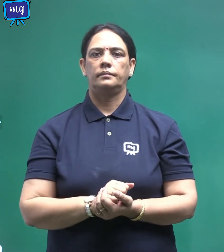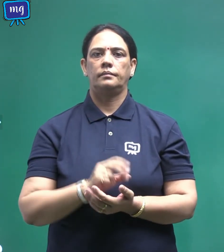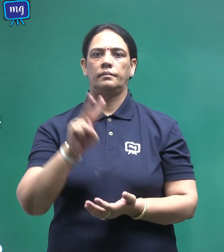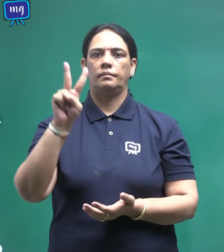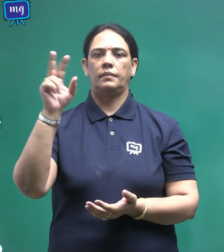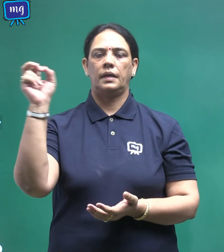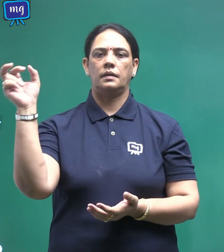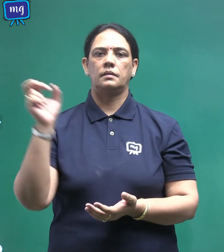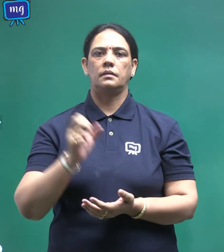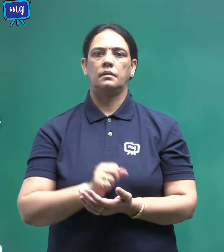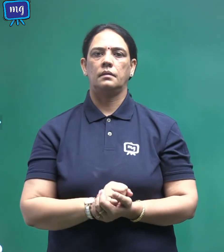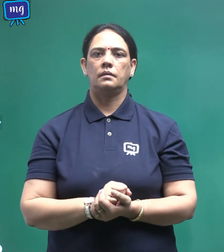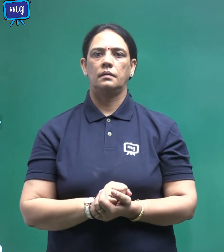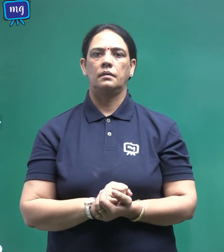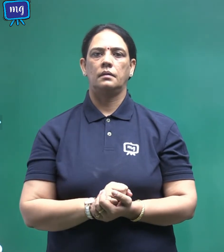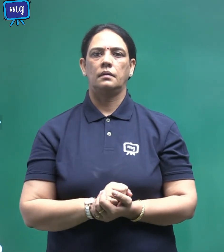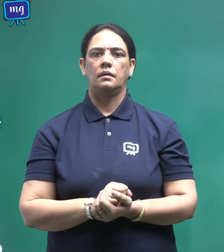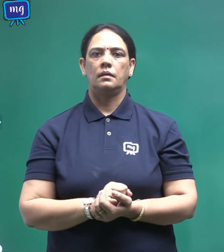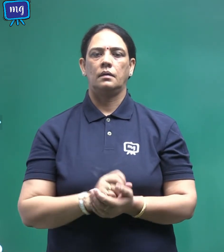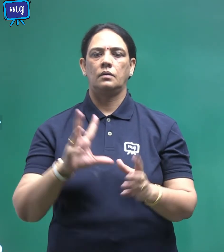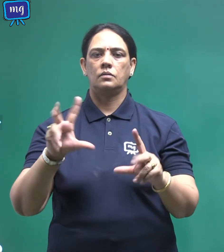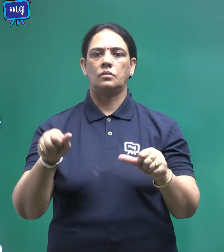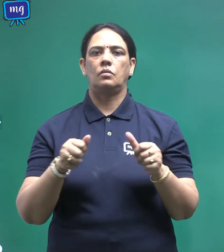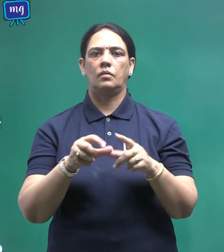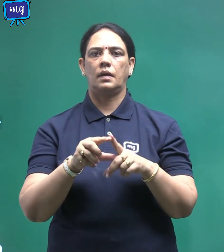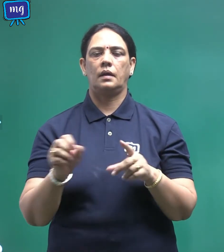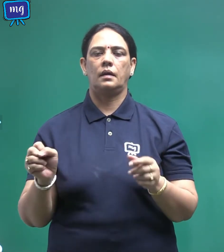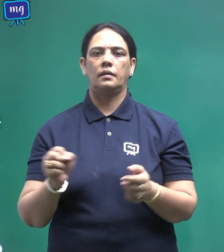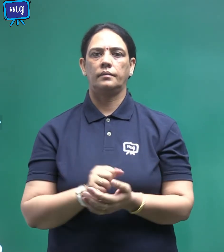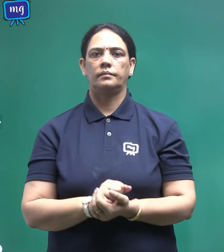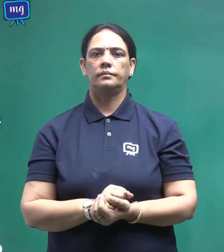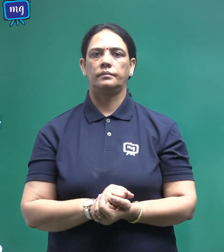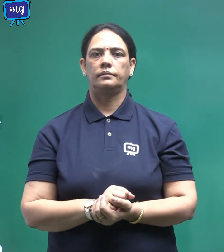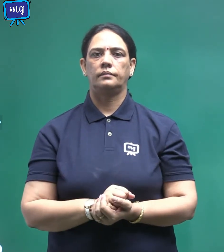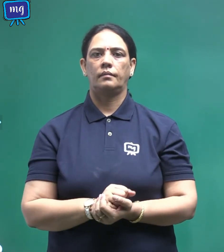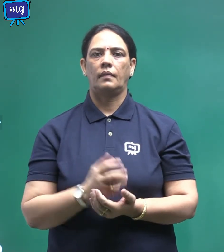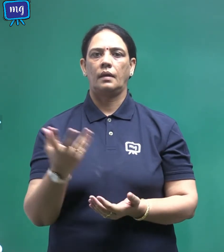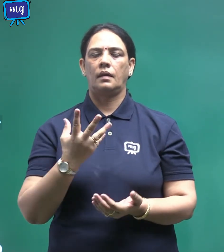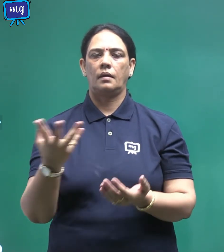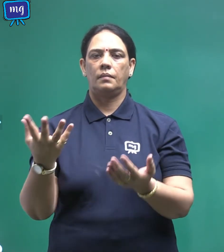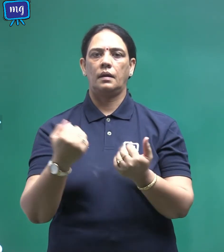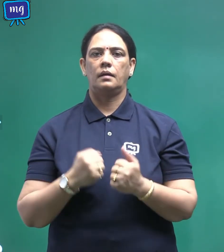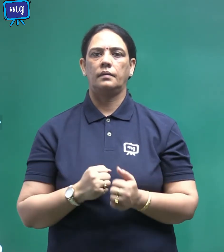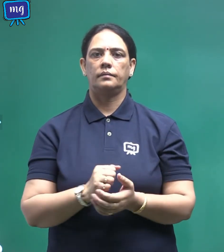20। हल करेंगे, क्या मिला?